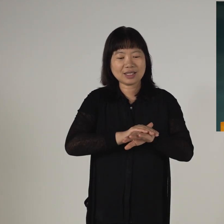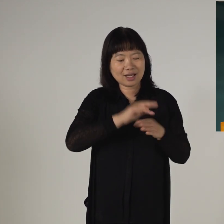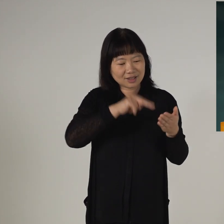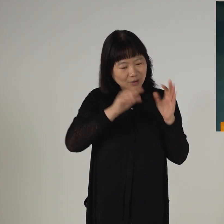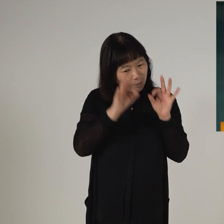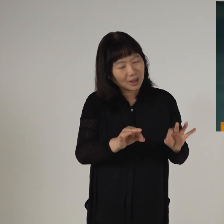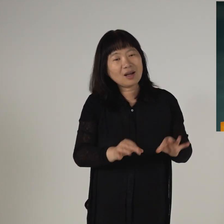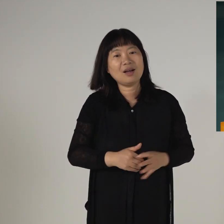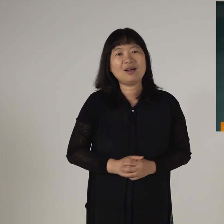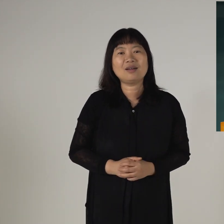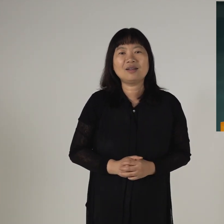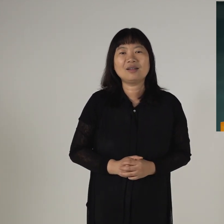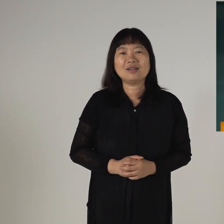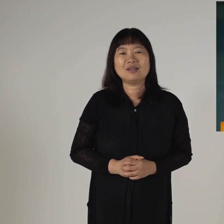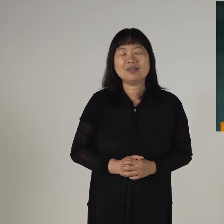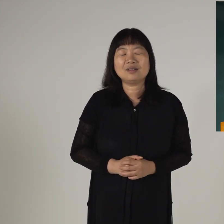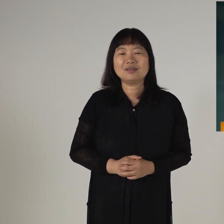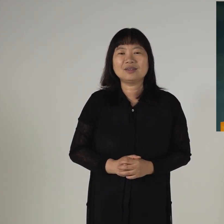볼까요?